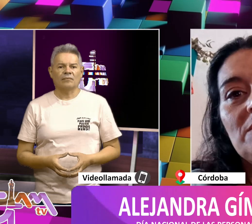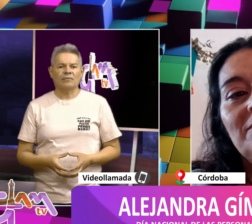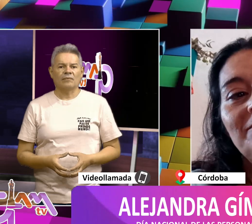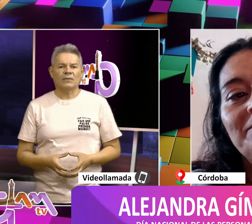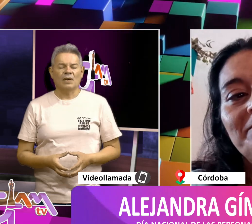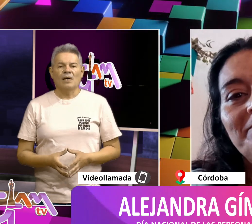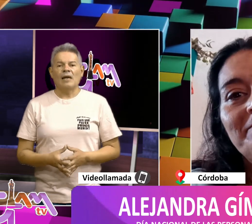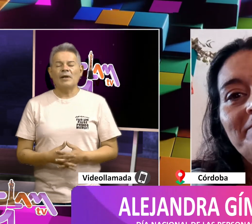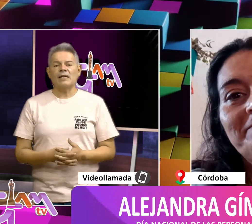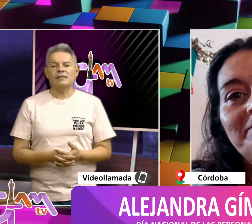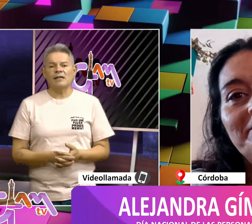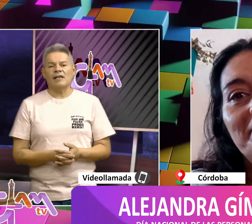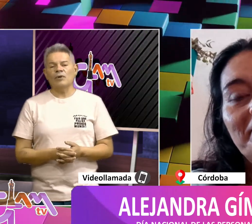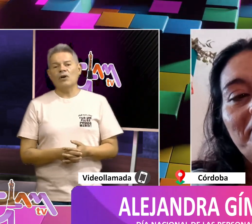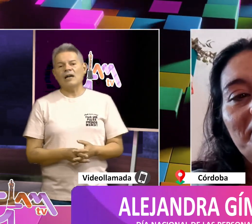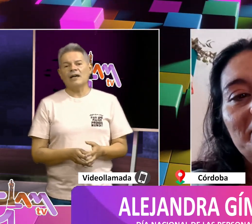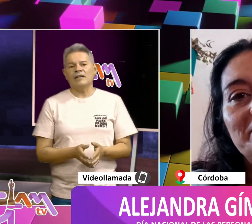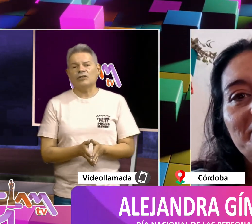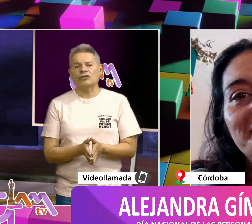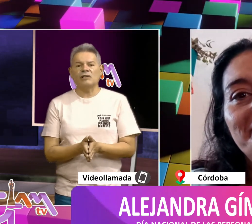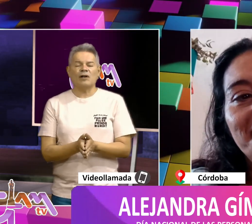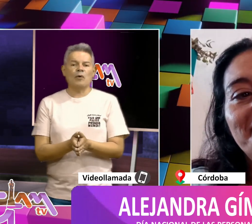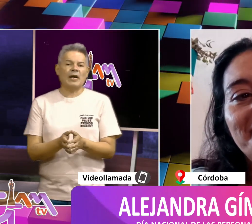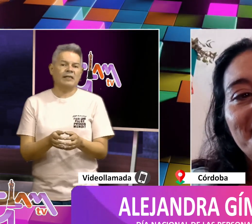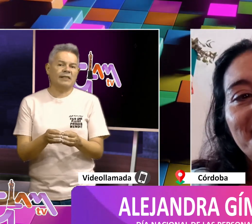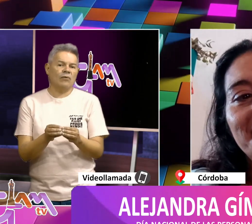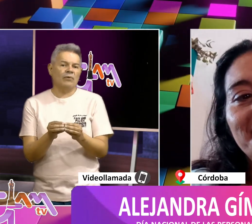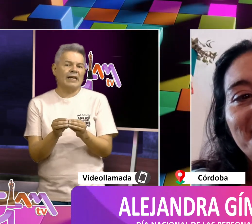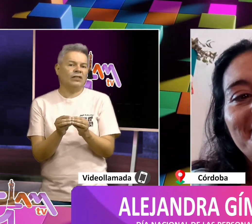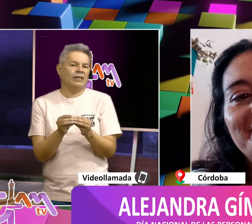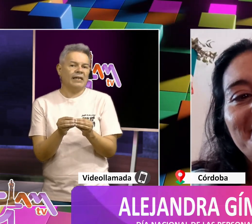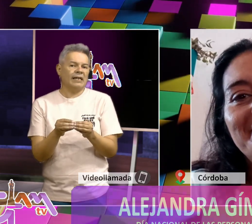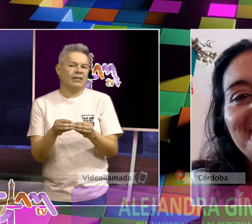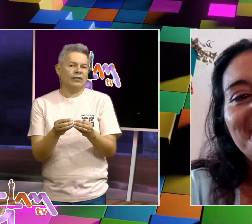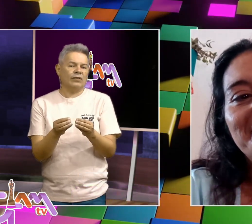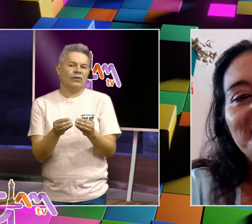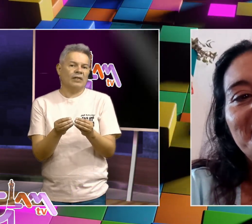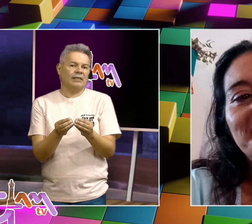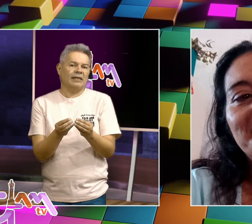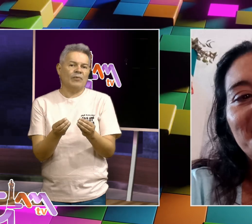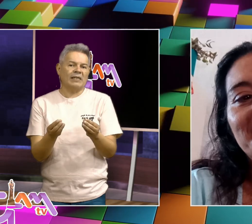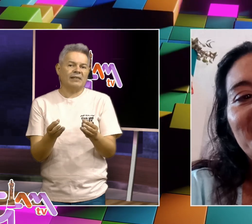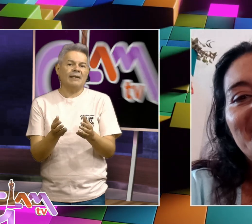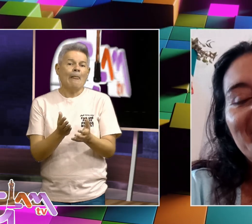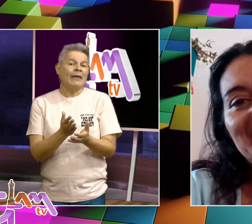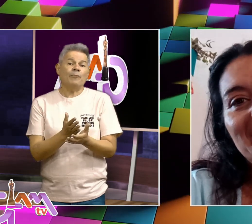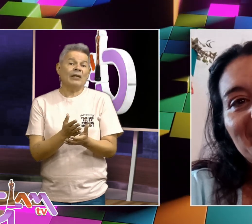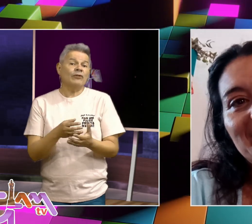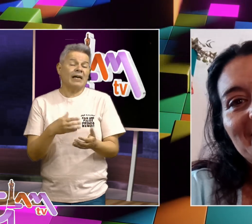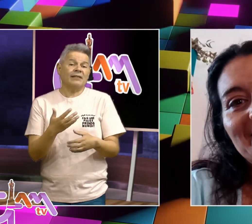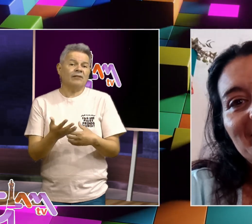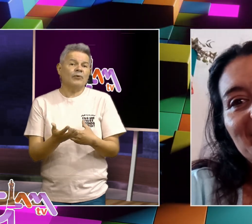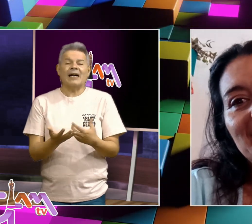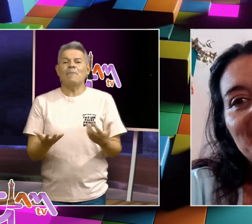ellos. La verdad que sí, Ale. Bueno, ojalá que esto sirva como para que sea un granito de arena dentro de todo lo que llegamos a hacer y